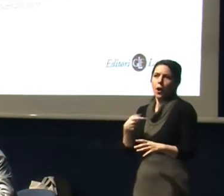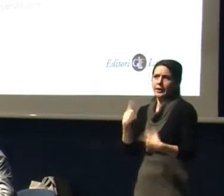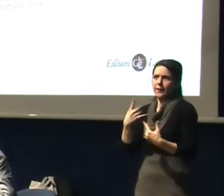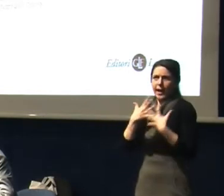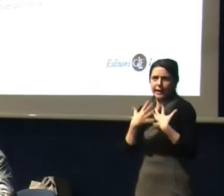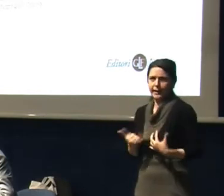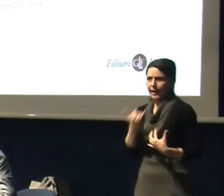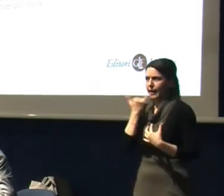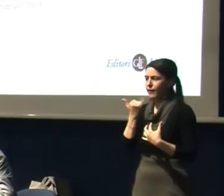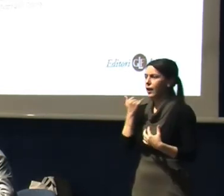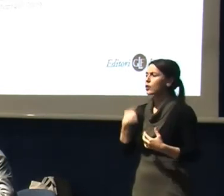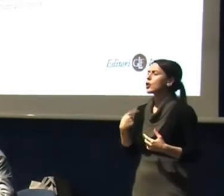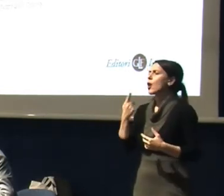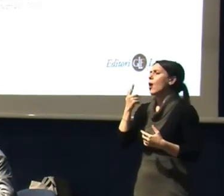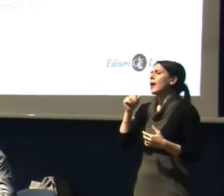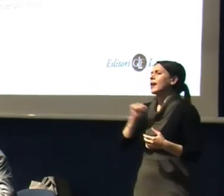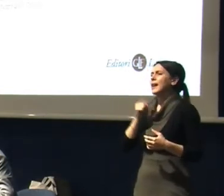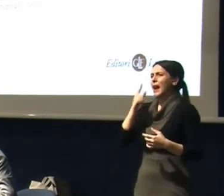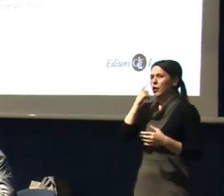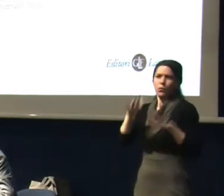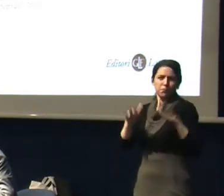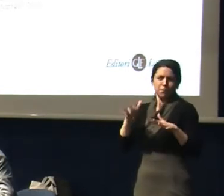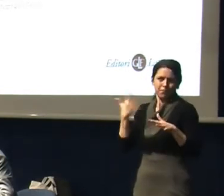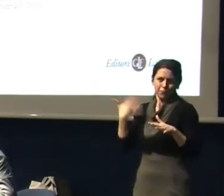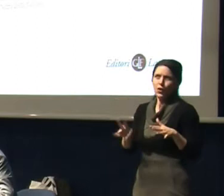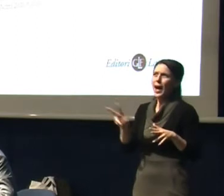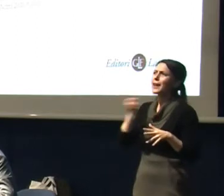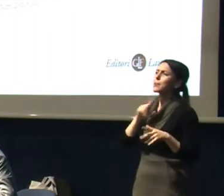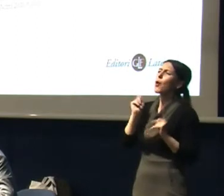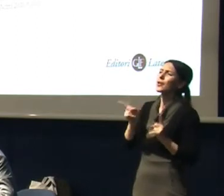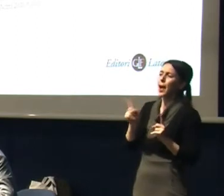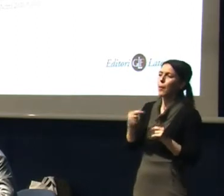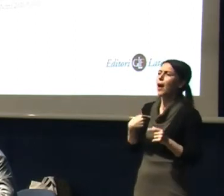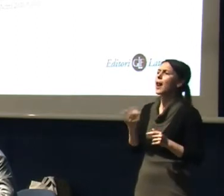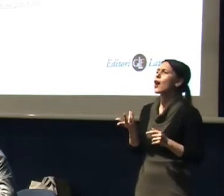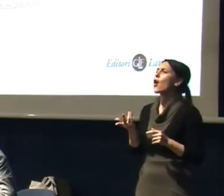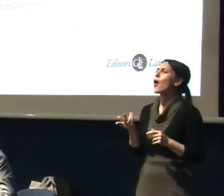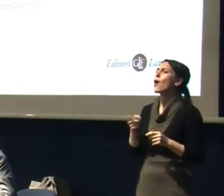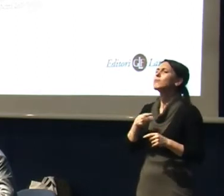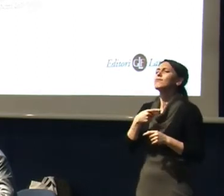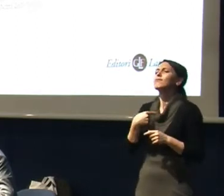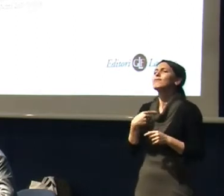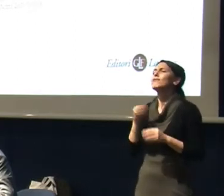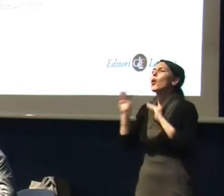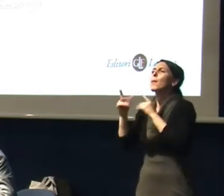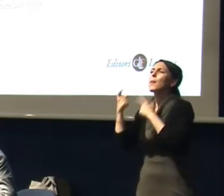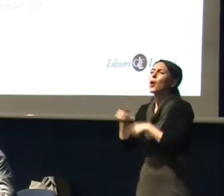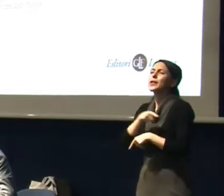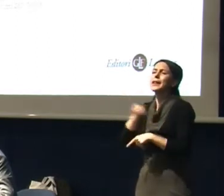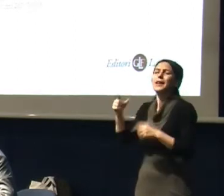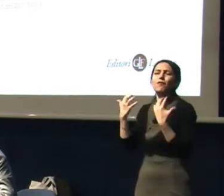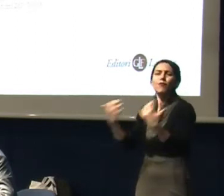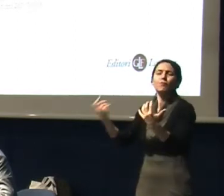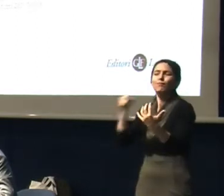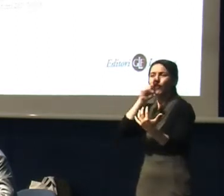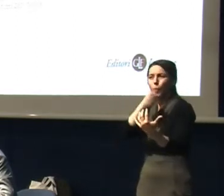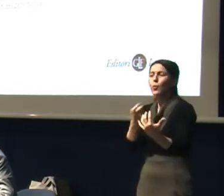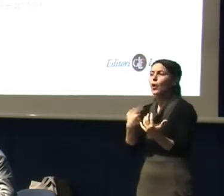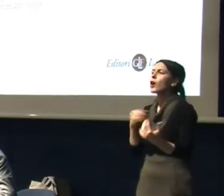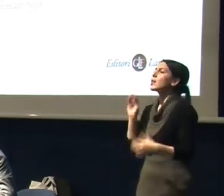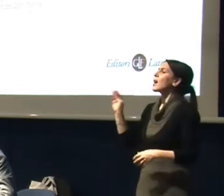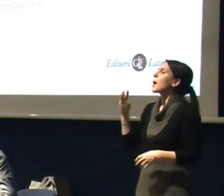sospetto di sapere già la risposta ma la faccia per il vostro la vostra curiosità e chiedere all'autore